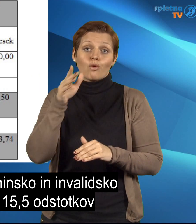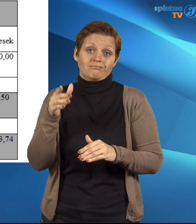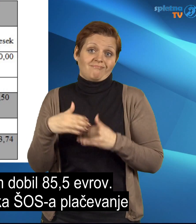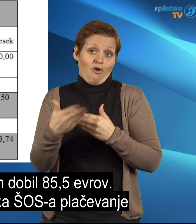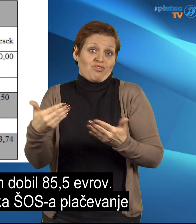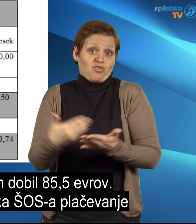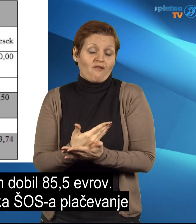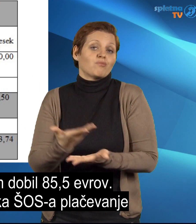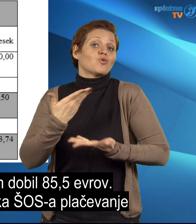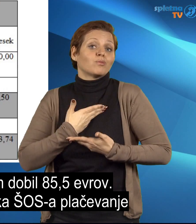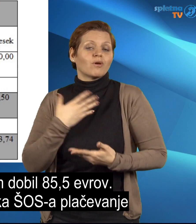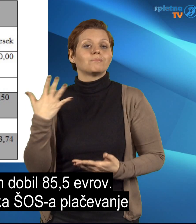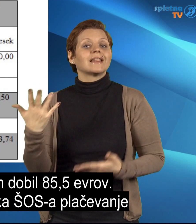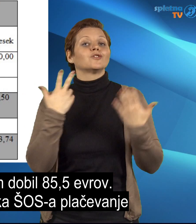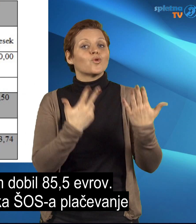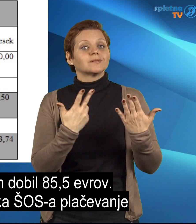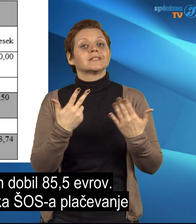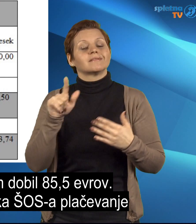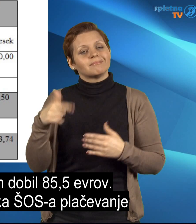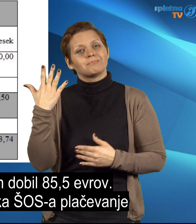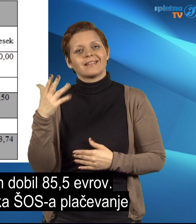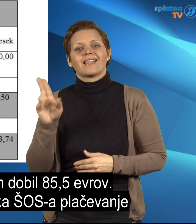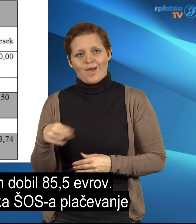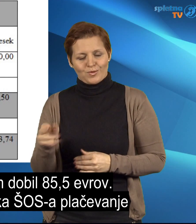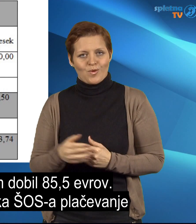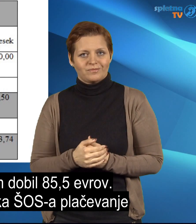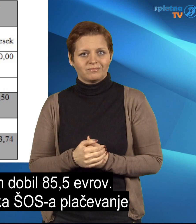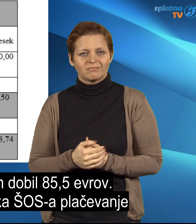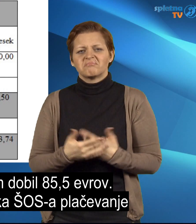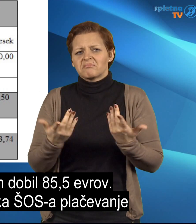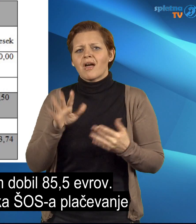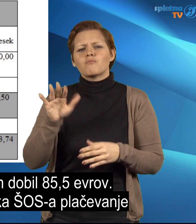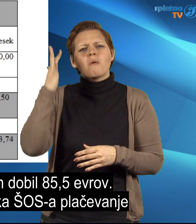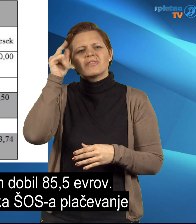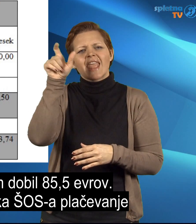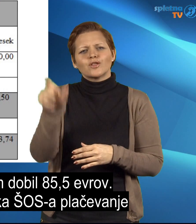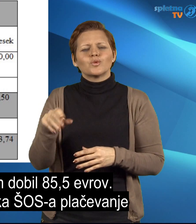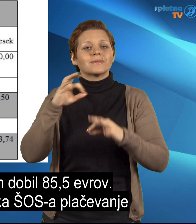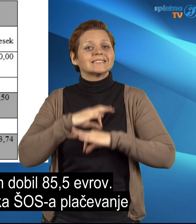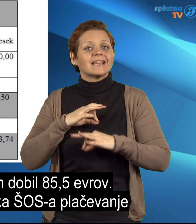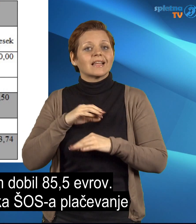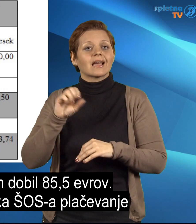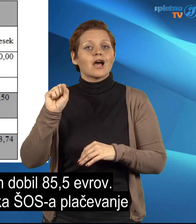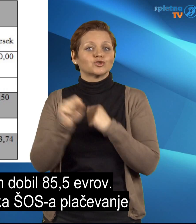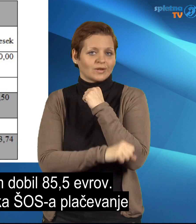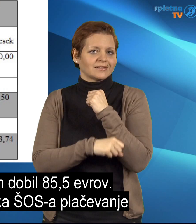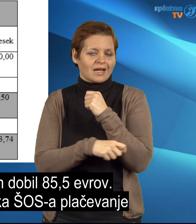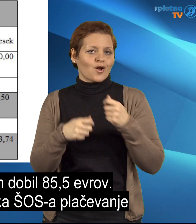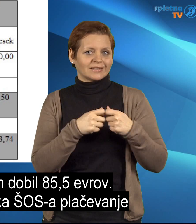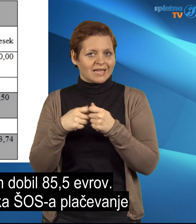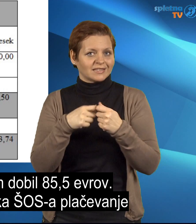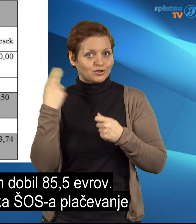in bo zato po novem dobil 85,5 evra. Po mnenju predsednika Študentske